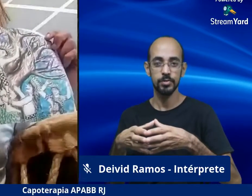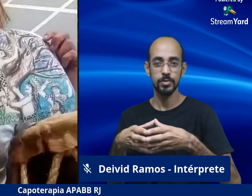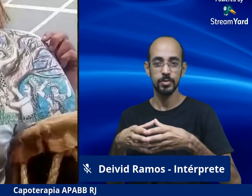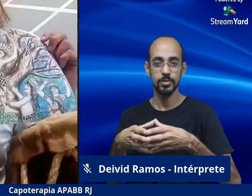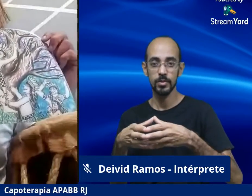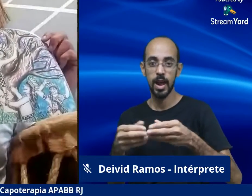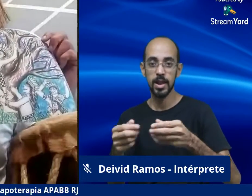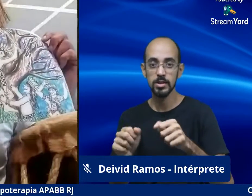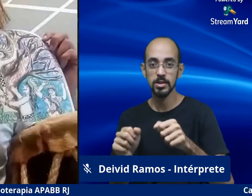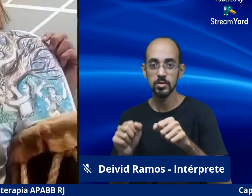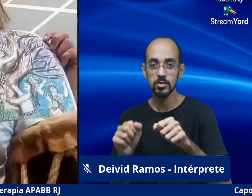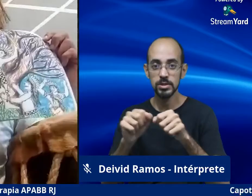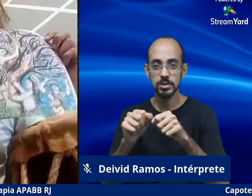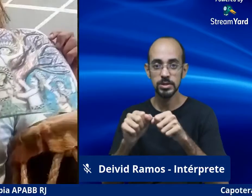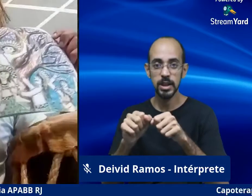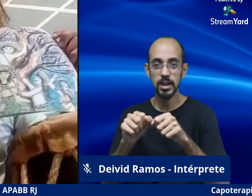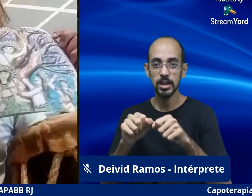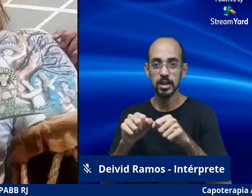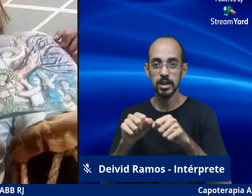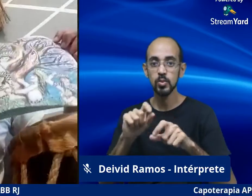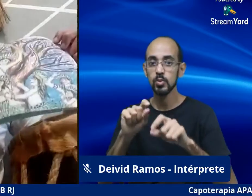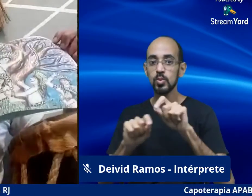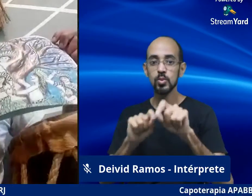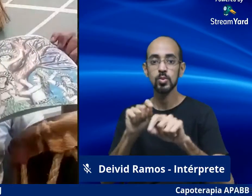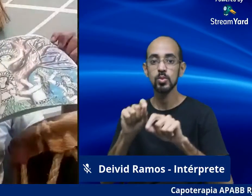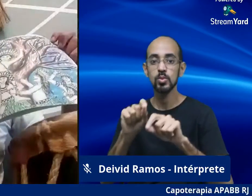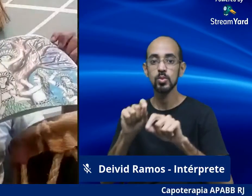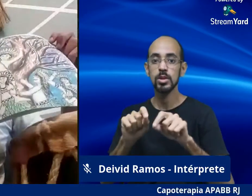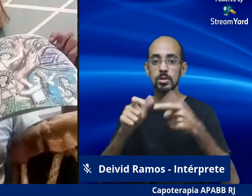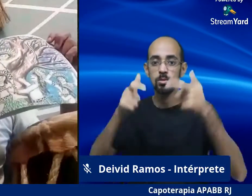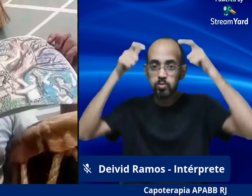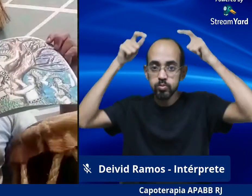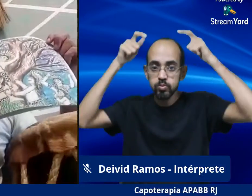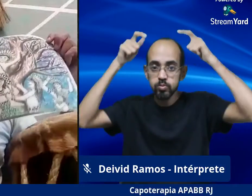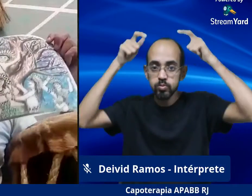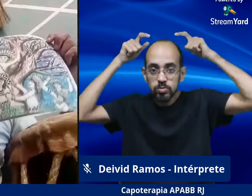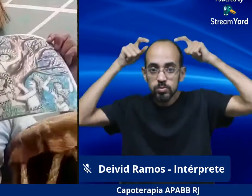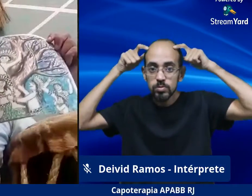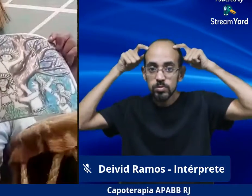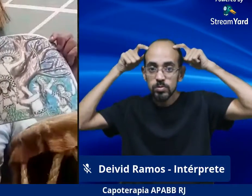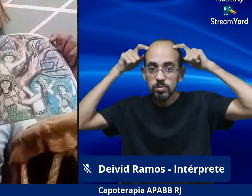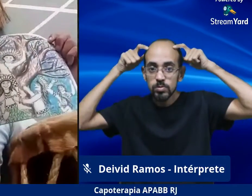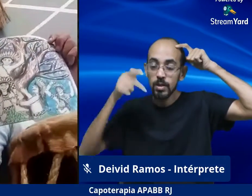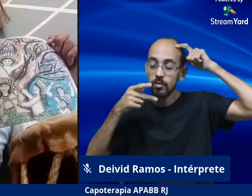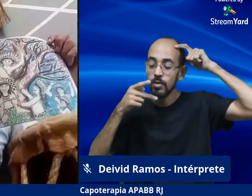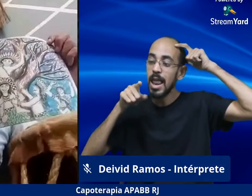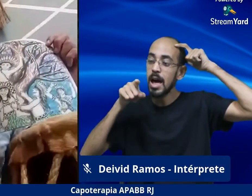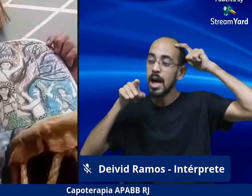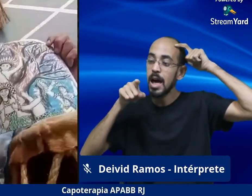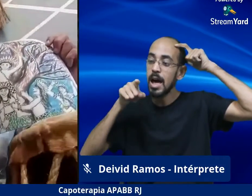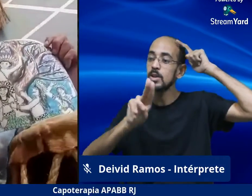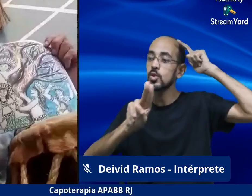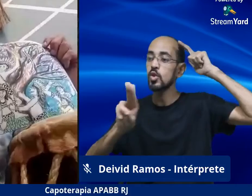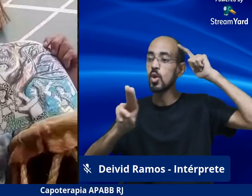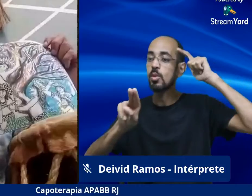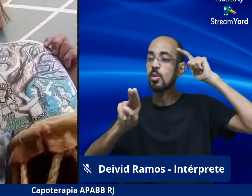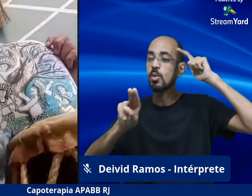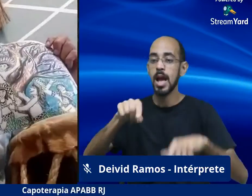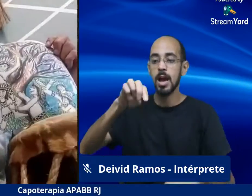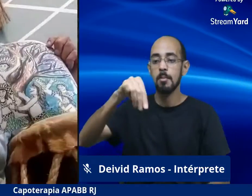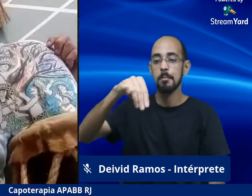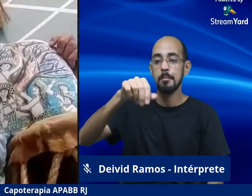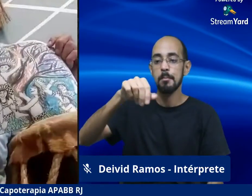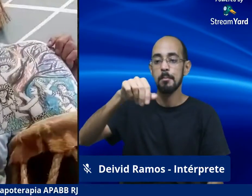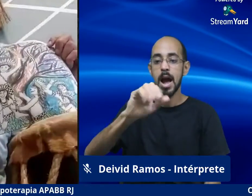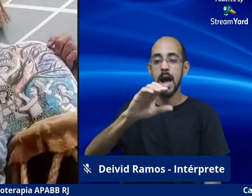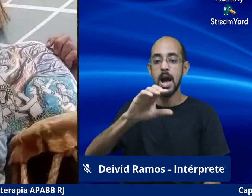na cabeça e passaram a chamar ele de Maculelê. Então, Maculelê, né, é um